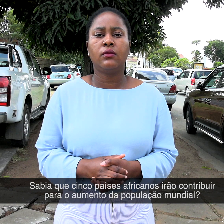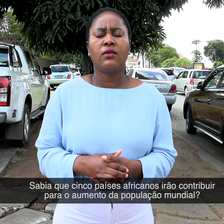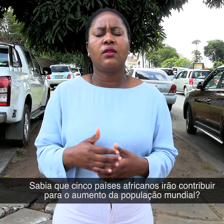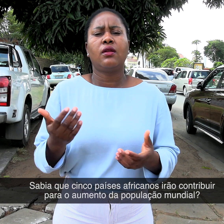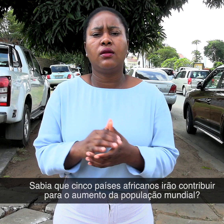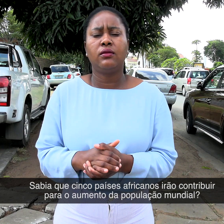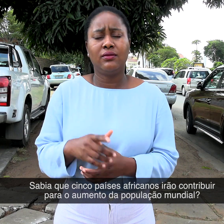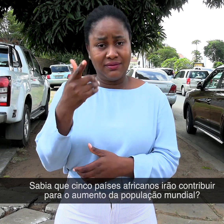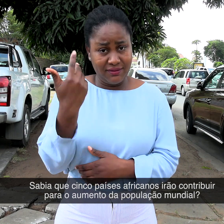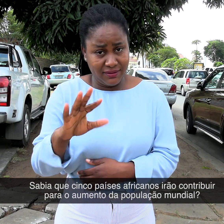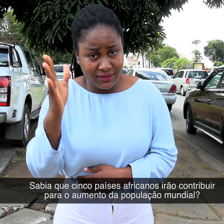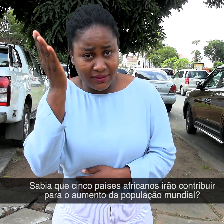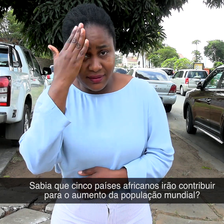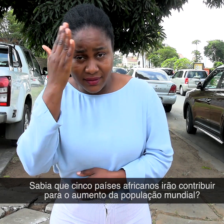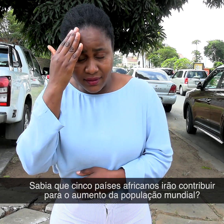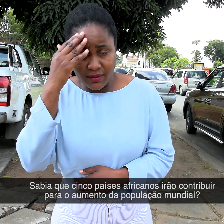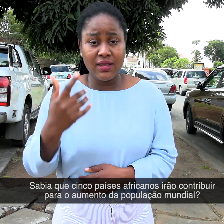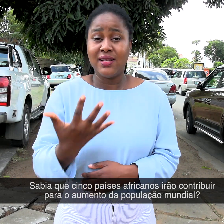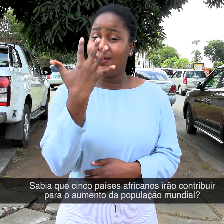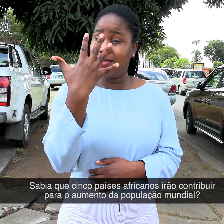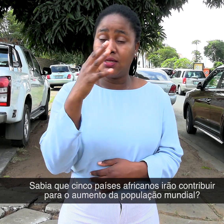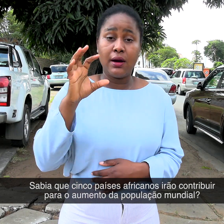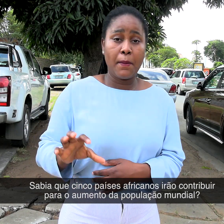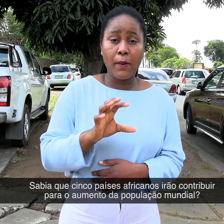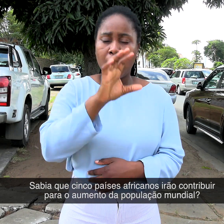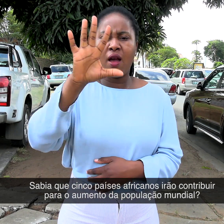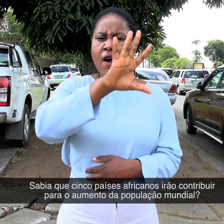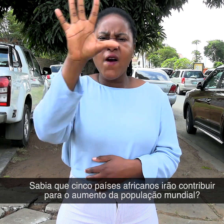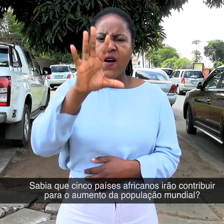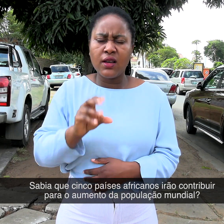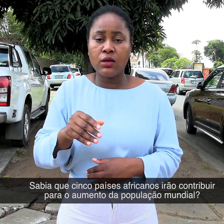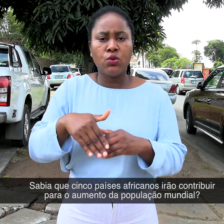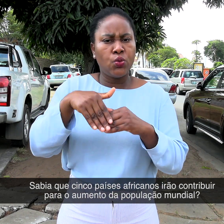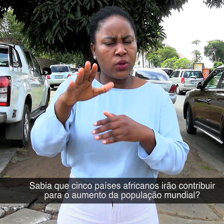Sabia que 5 países africanos irão contribuir para o aumento da população mundial?